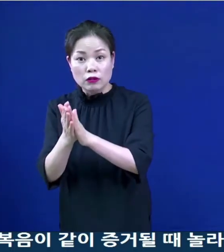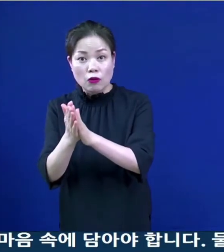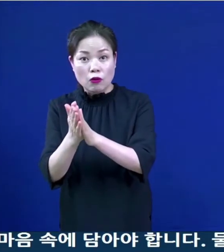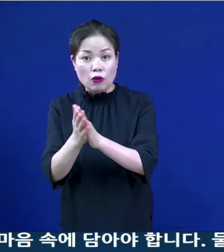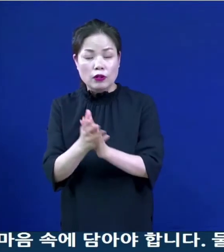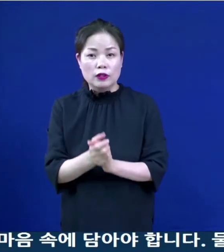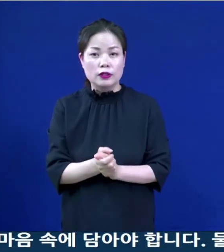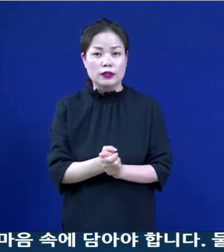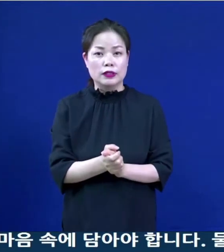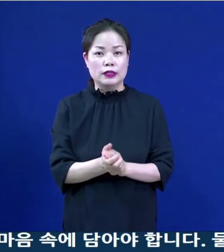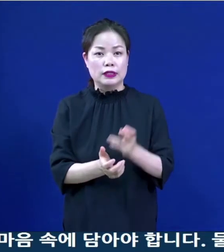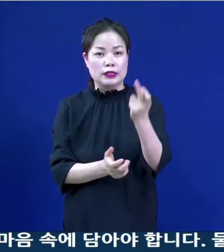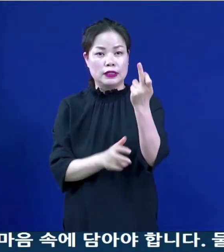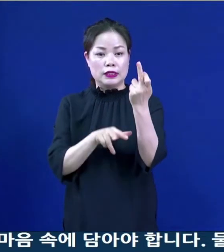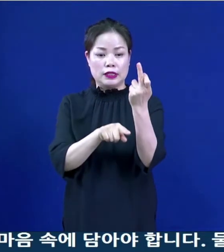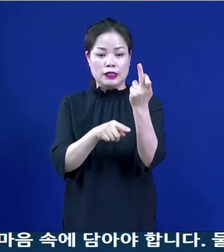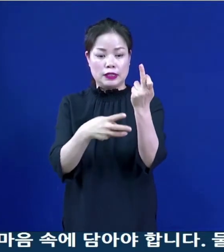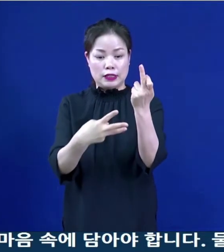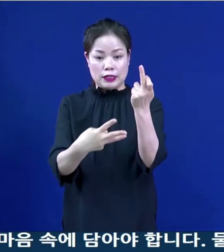이제